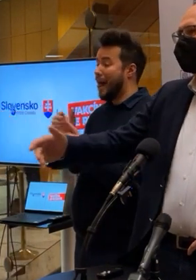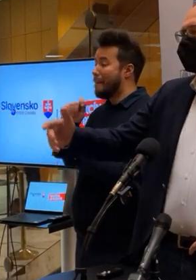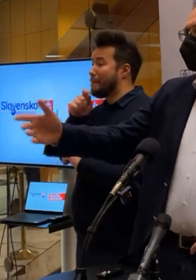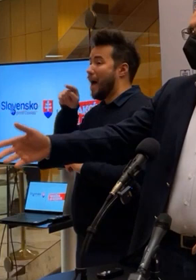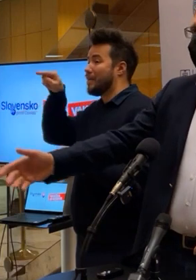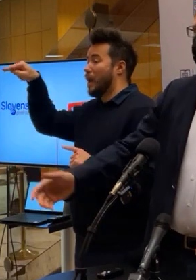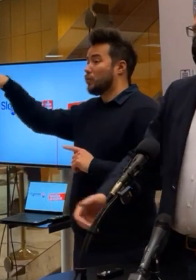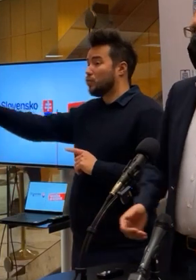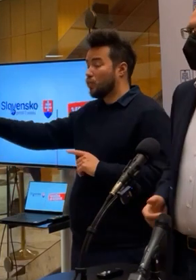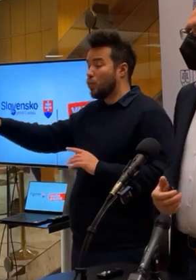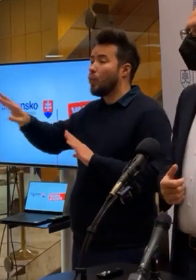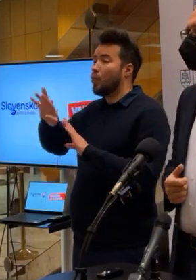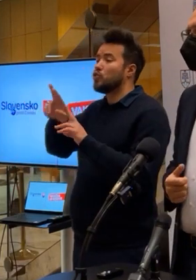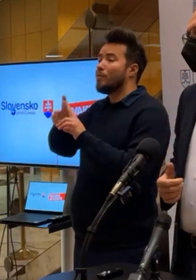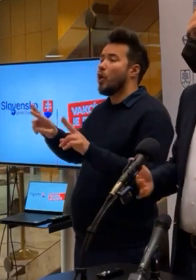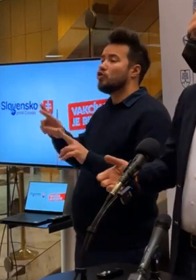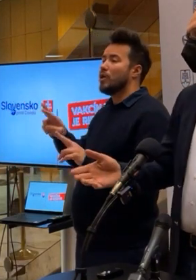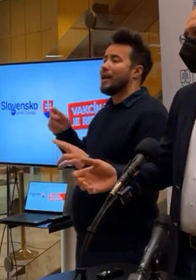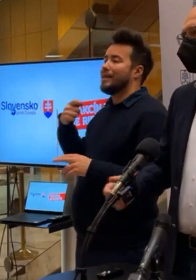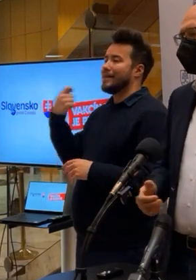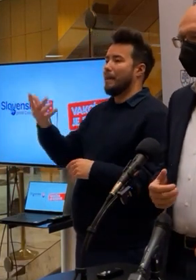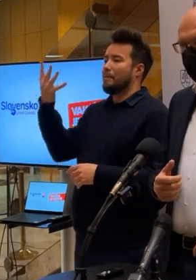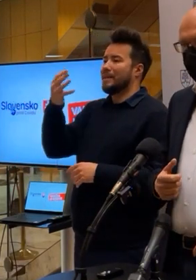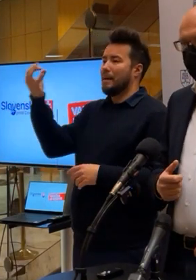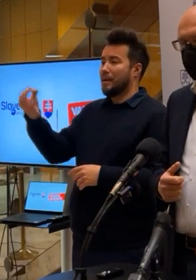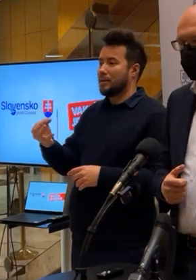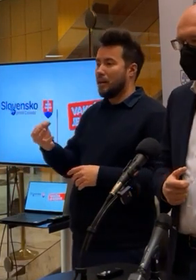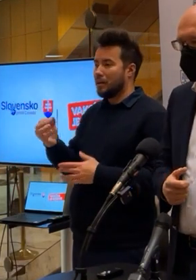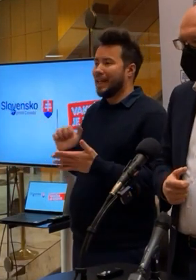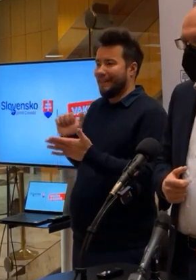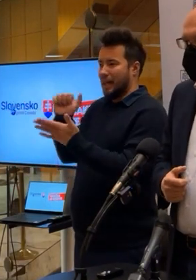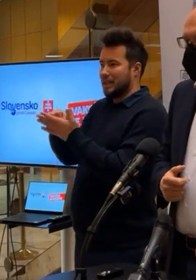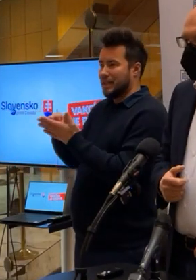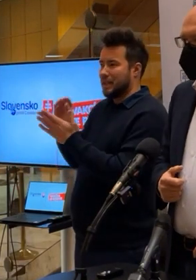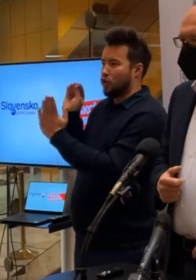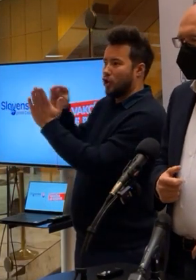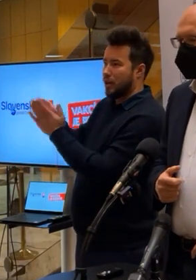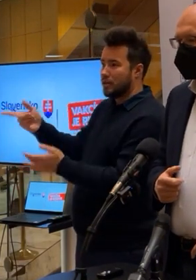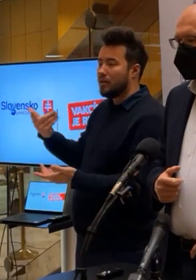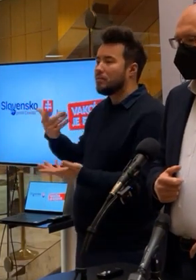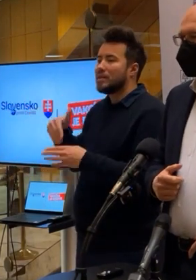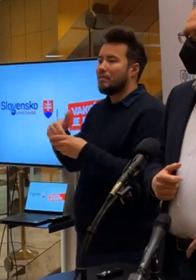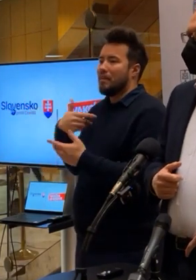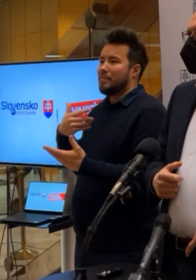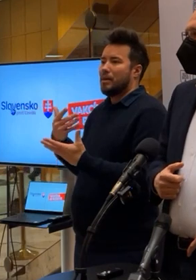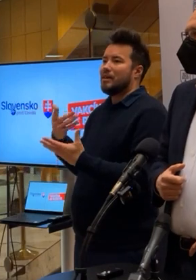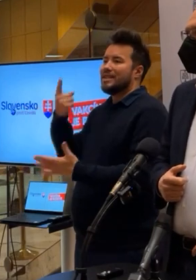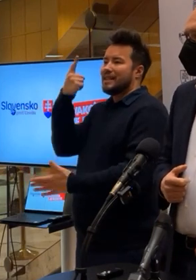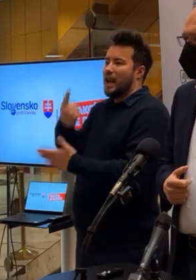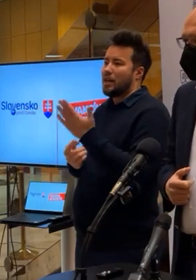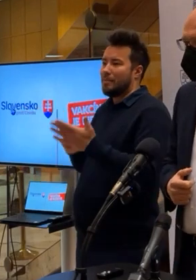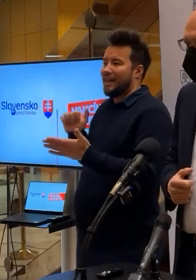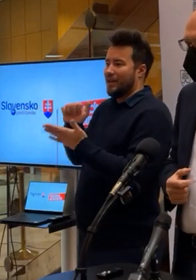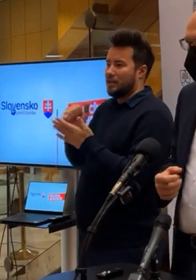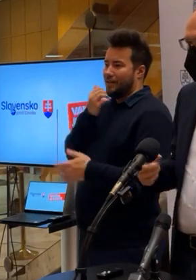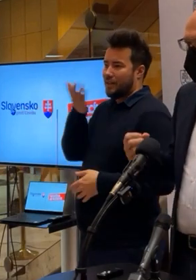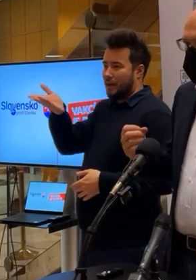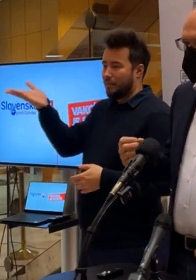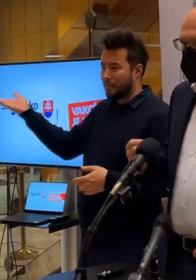už, mohli poskytnúť až 50%, aby sme strácali investorov. A teraz sme v hre o